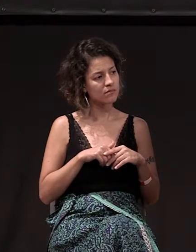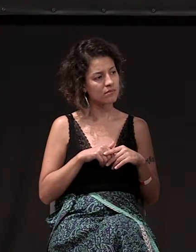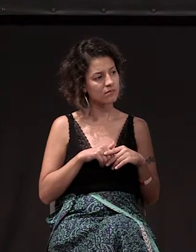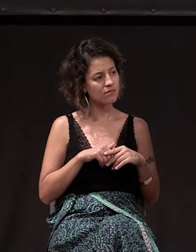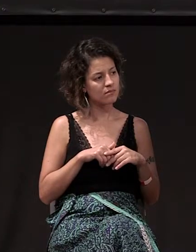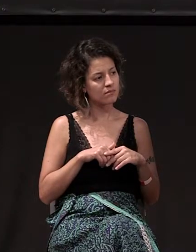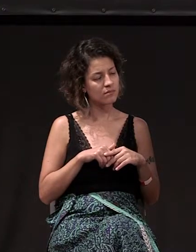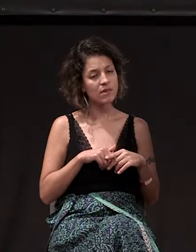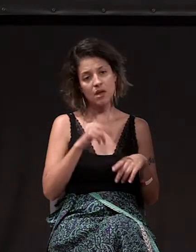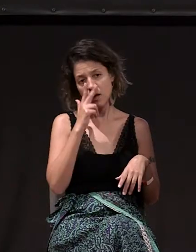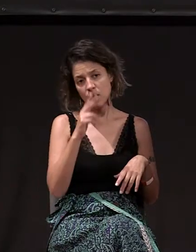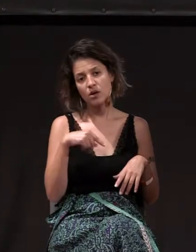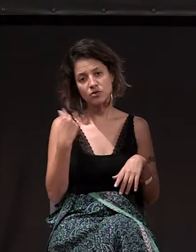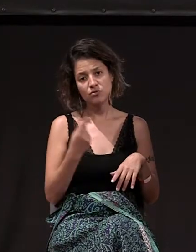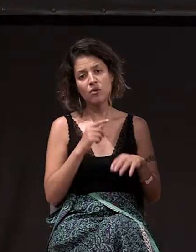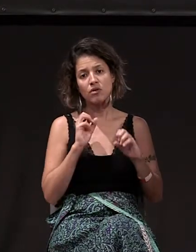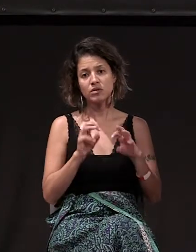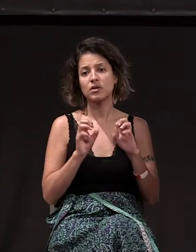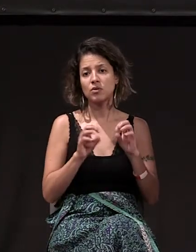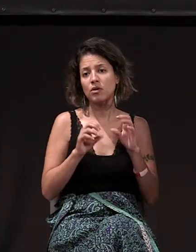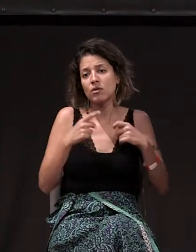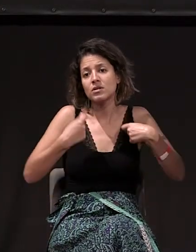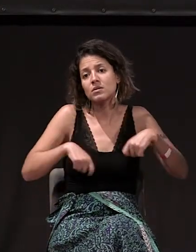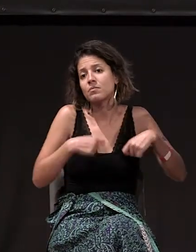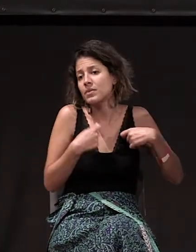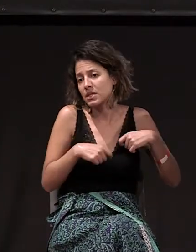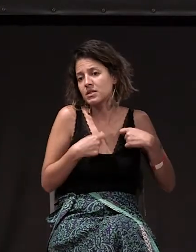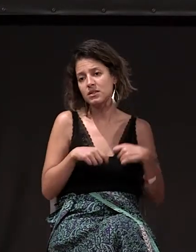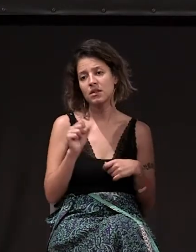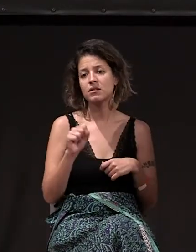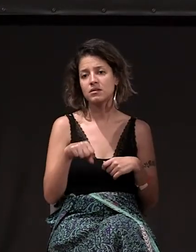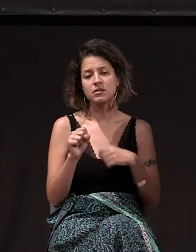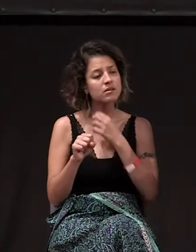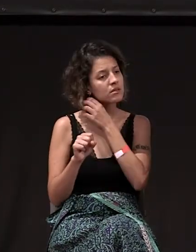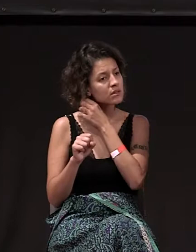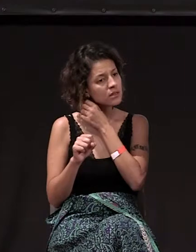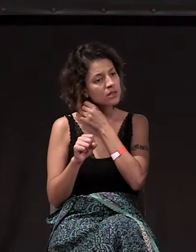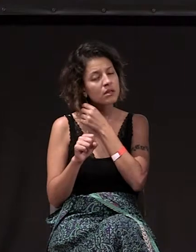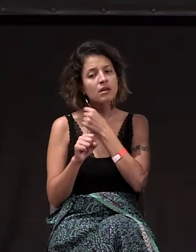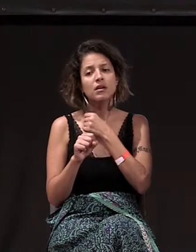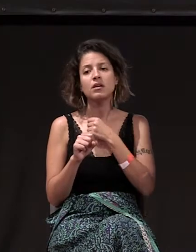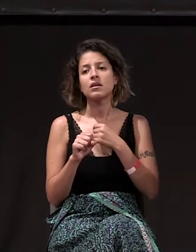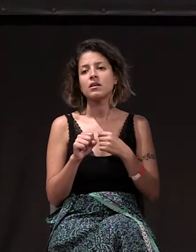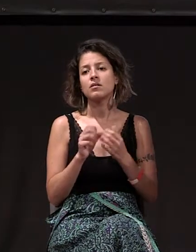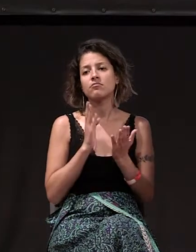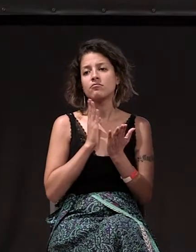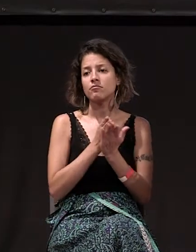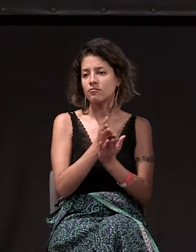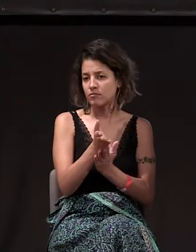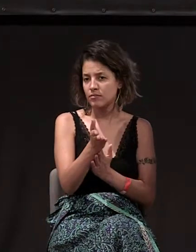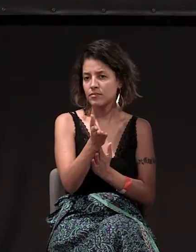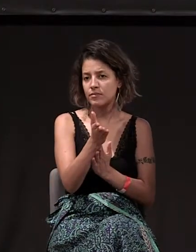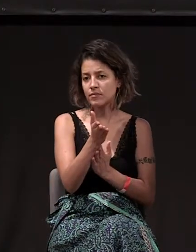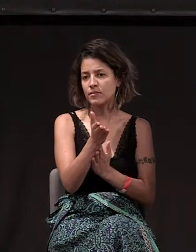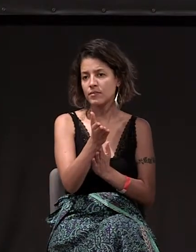que nós, educadores todos, né, precisamos muito de um norte para saber como lidar